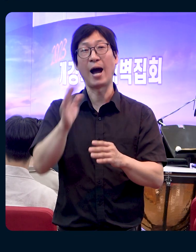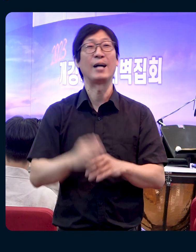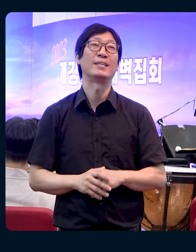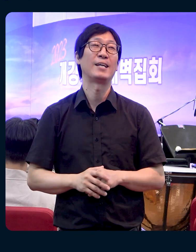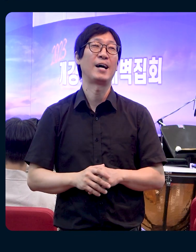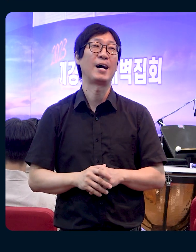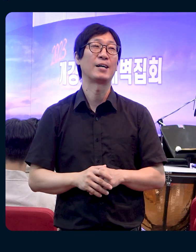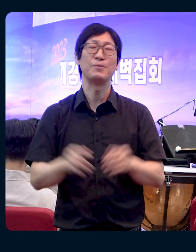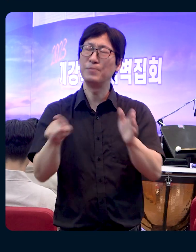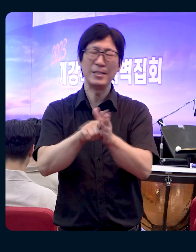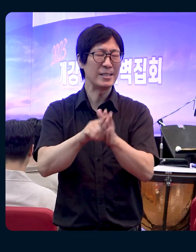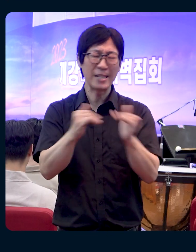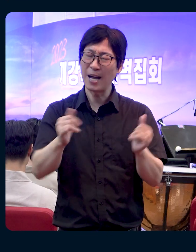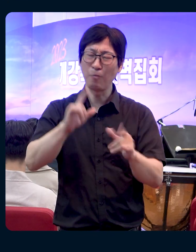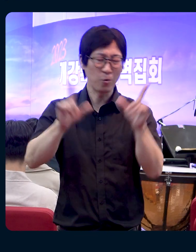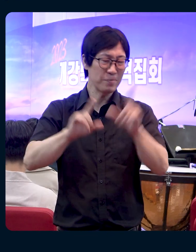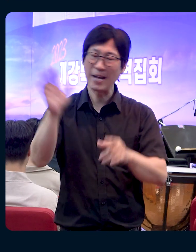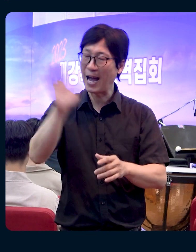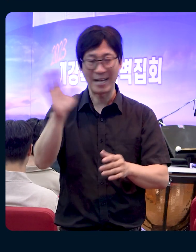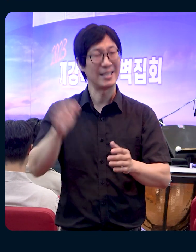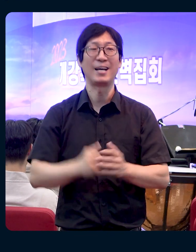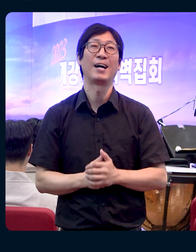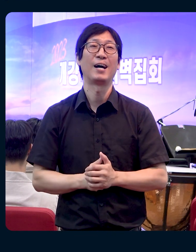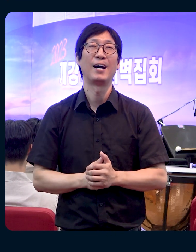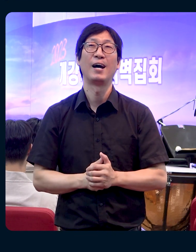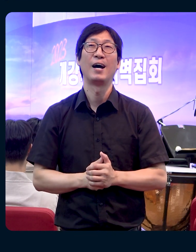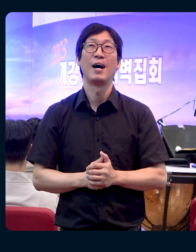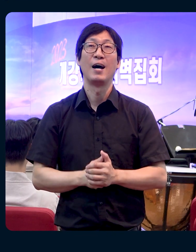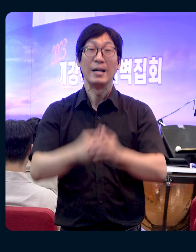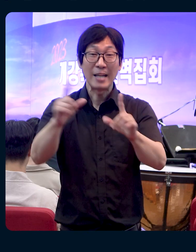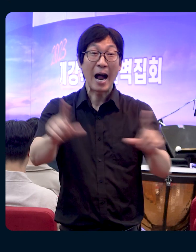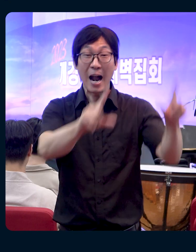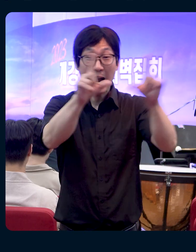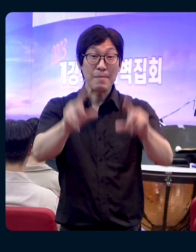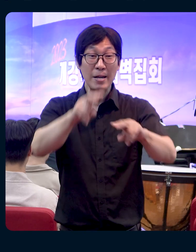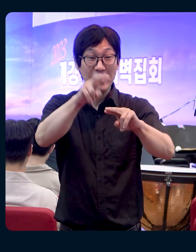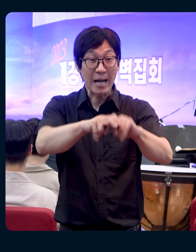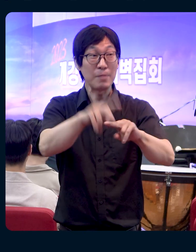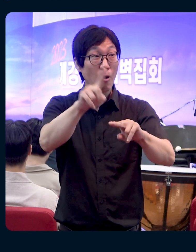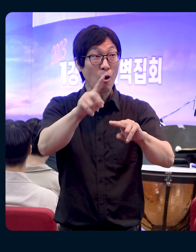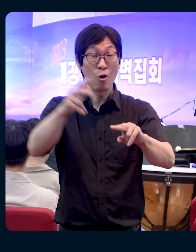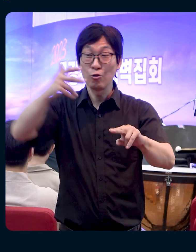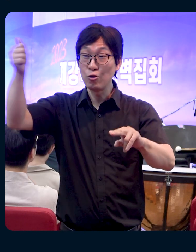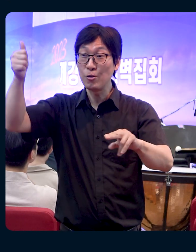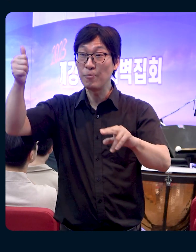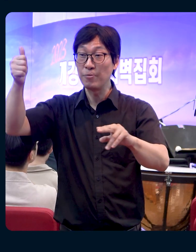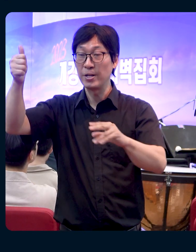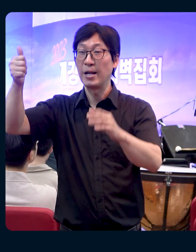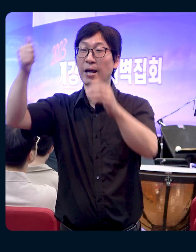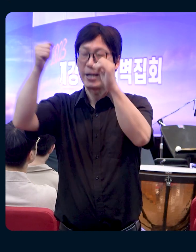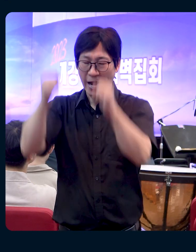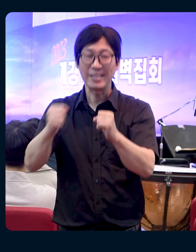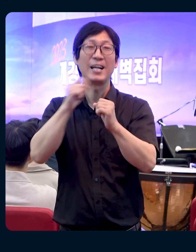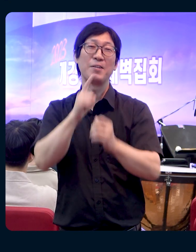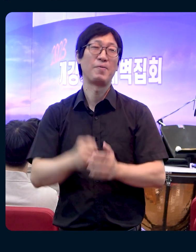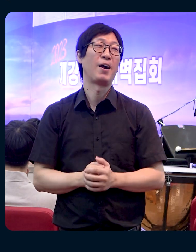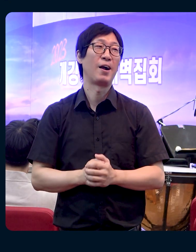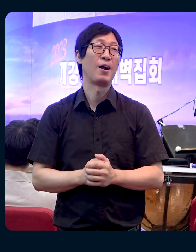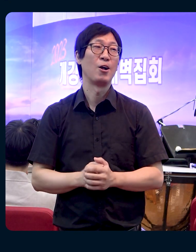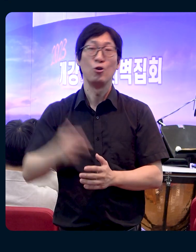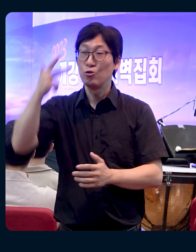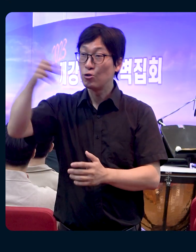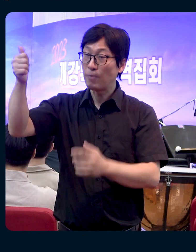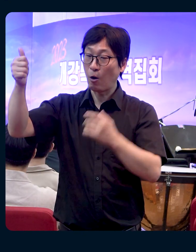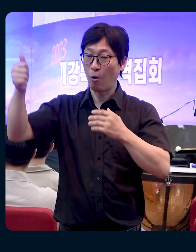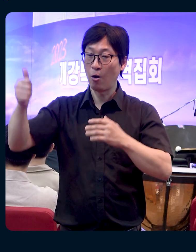이건 신앙이 아니죠. 이건 신앙이 아니죠. 생업의 현장이 주님 떠난 자리가 아니라, 주님과 상관없는